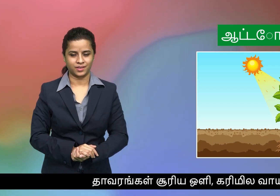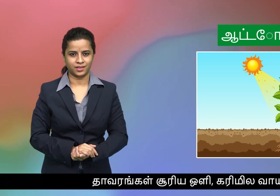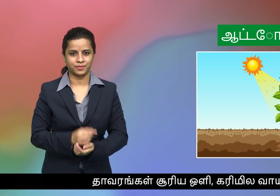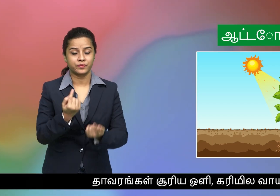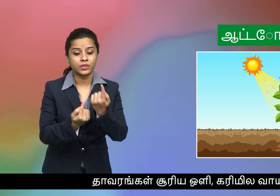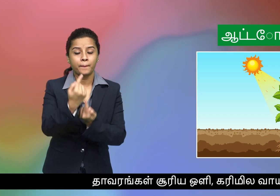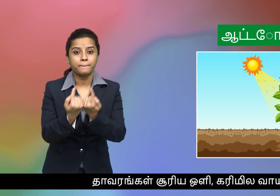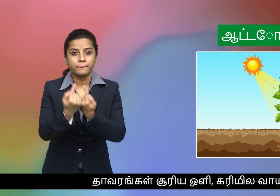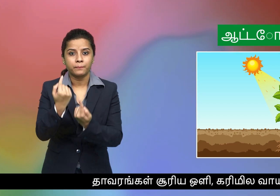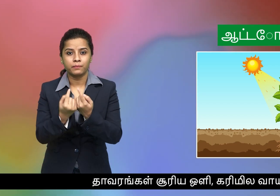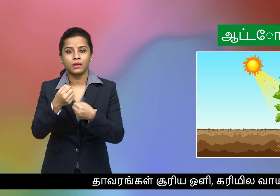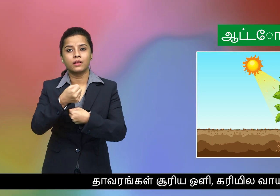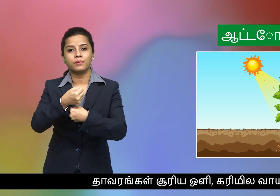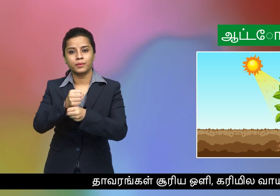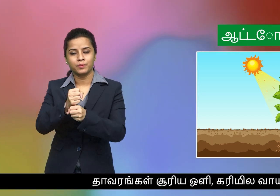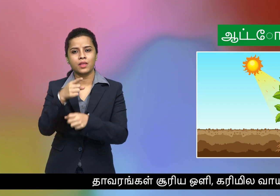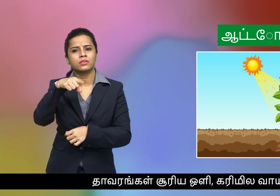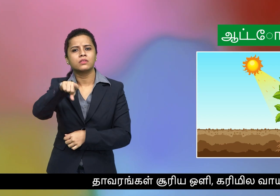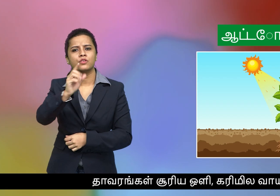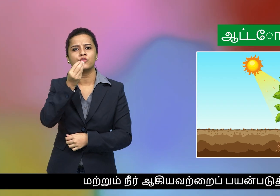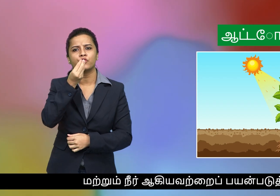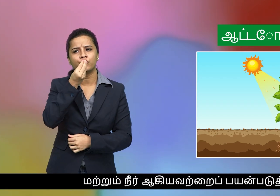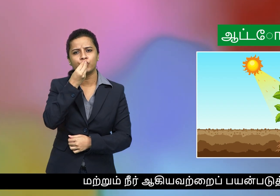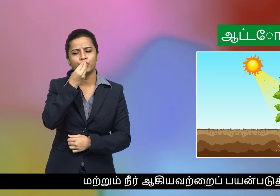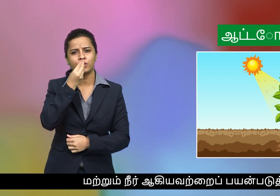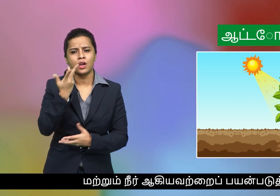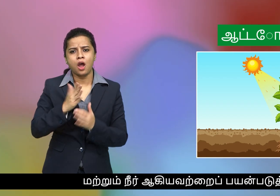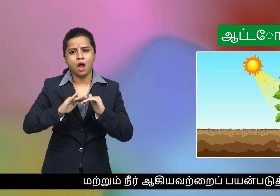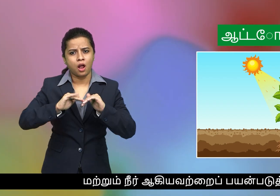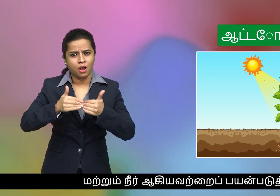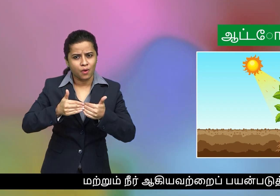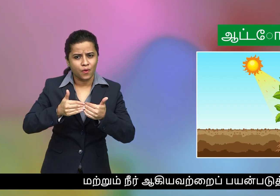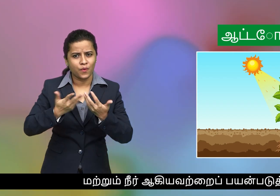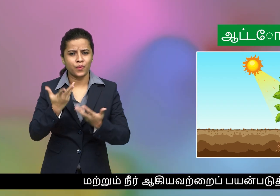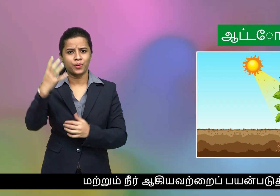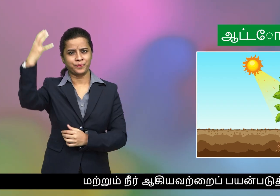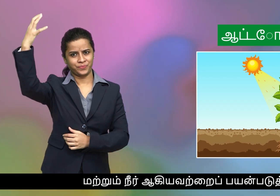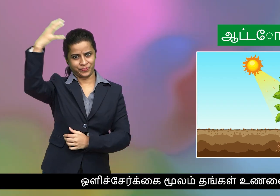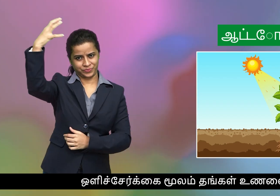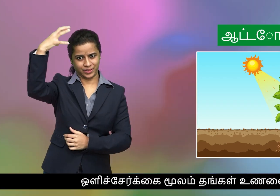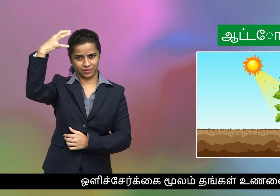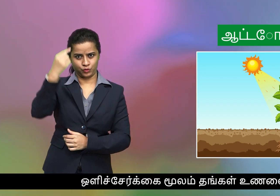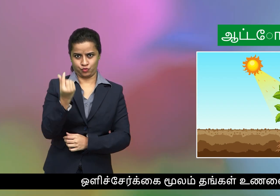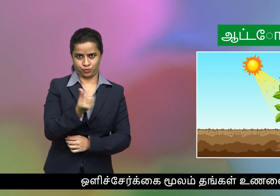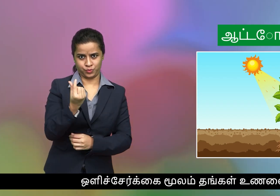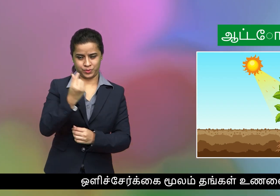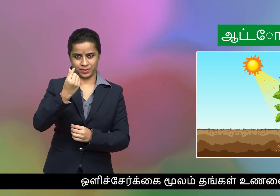தாவரங்கள் சூரிய ஒளி, கரிமில வாயு மற்றும் நீர் ஆகியவற்றை பயன்படுத்தி ஒளிச்சேர்க்கை மூலம்